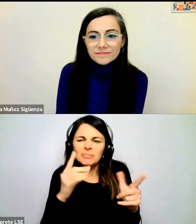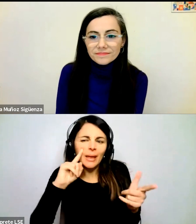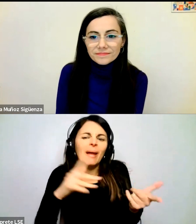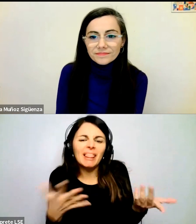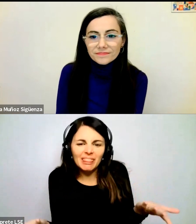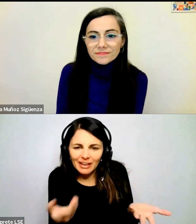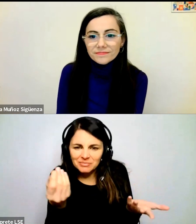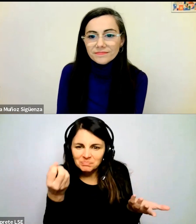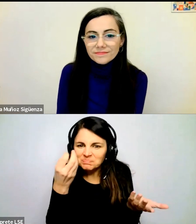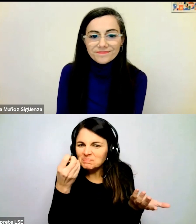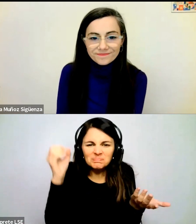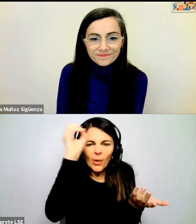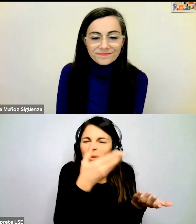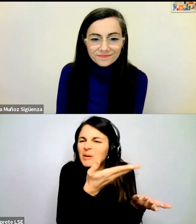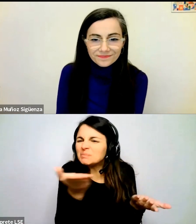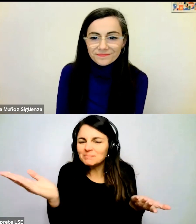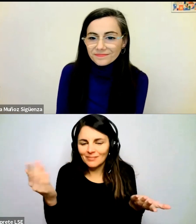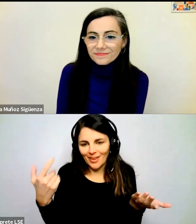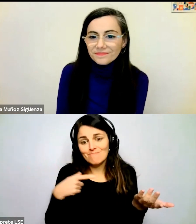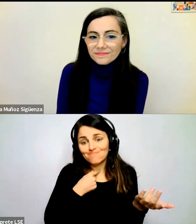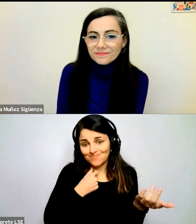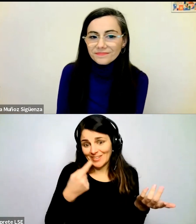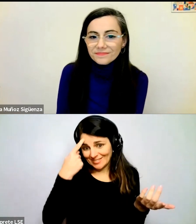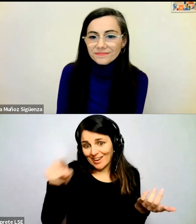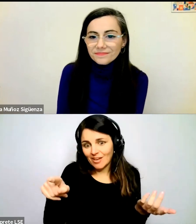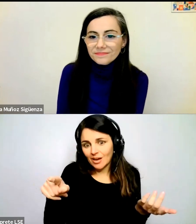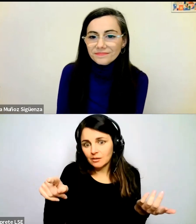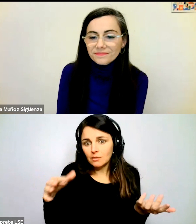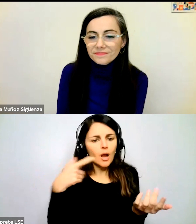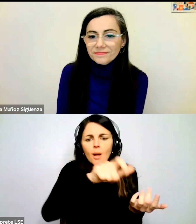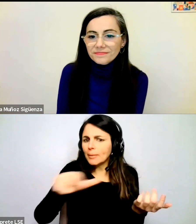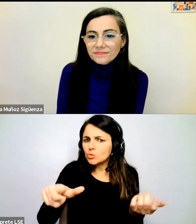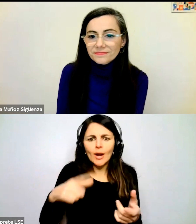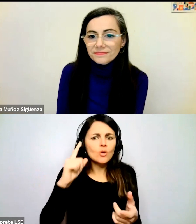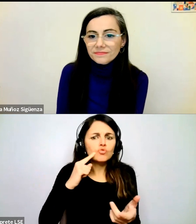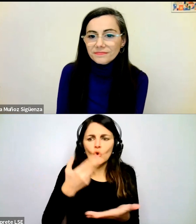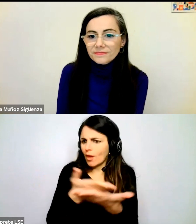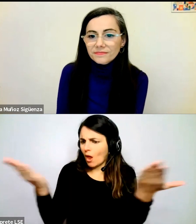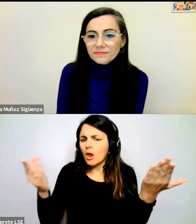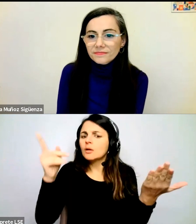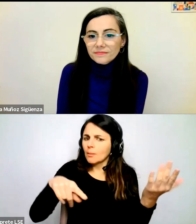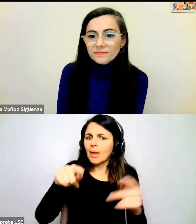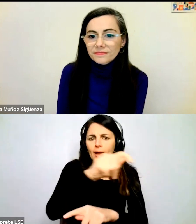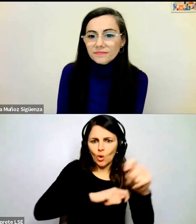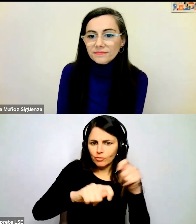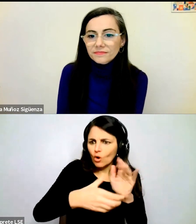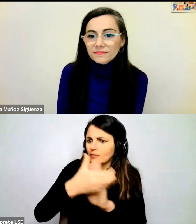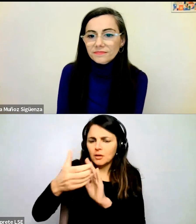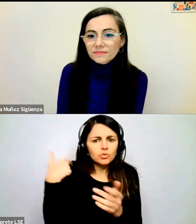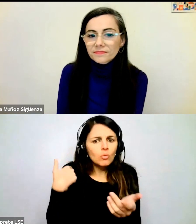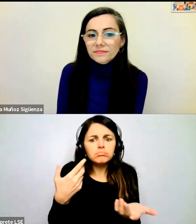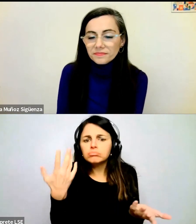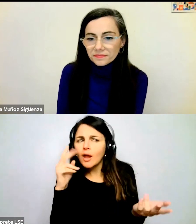nos hagáis llegar, tanto desde las federaciones como cualquier persona, que se ponga en contacto con nosotros y nos vaya diciendo